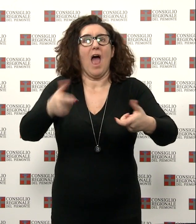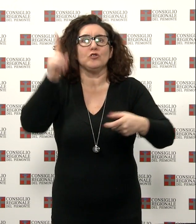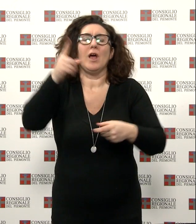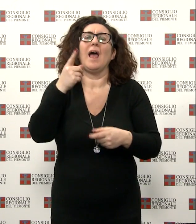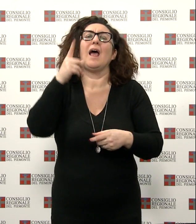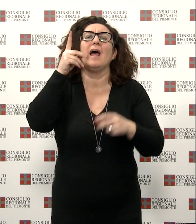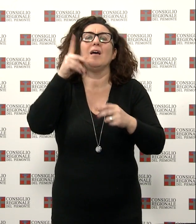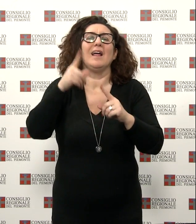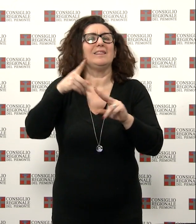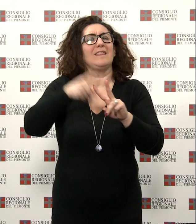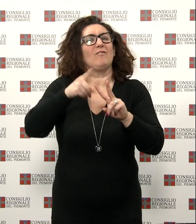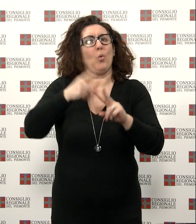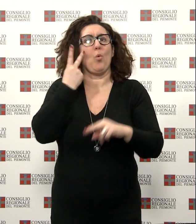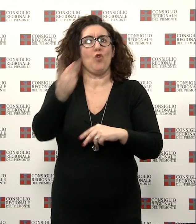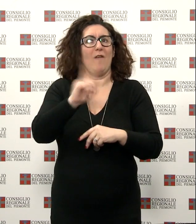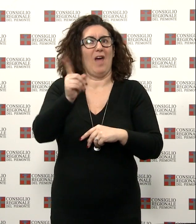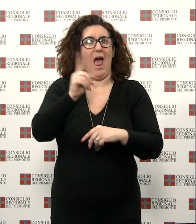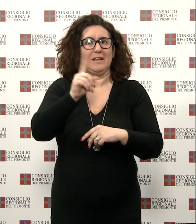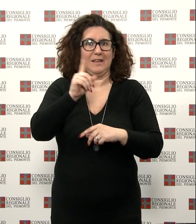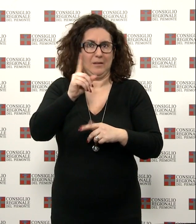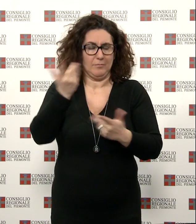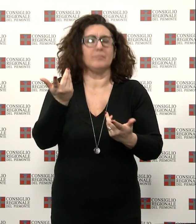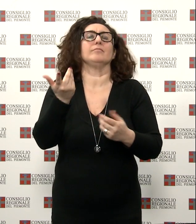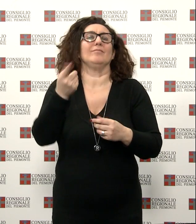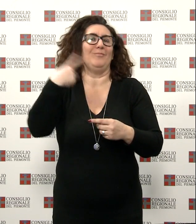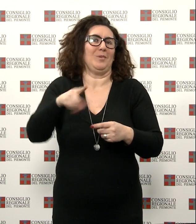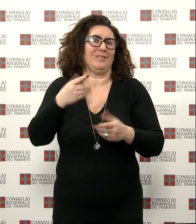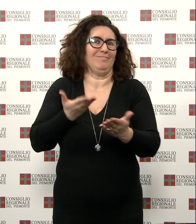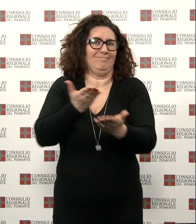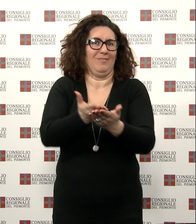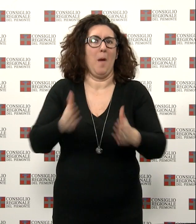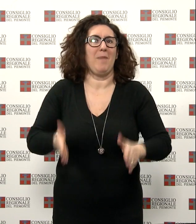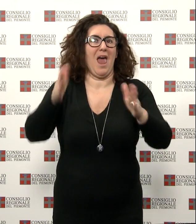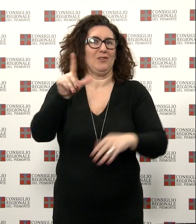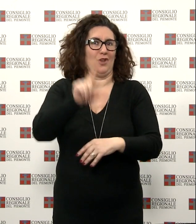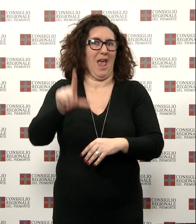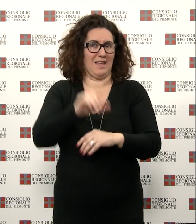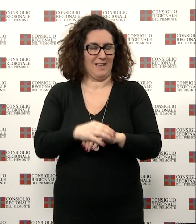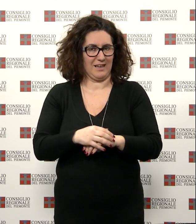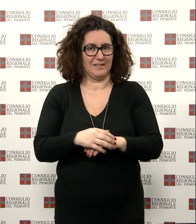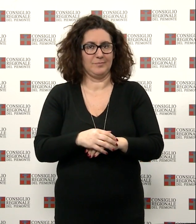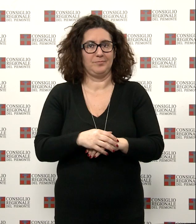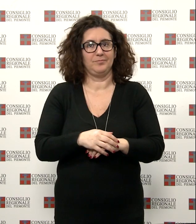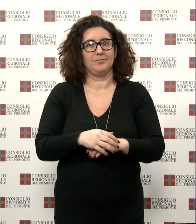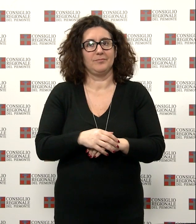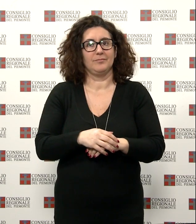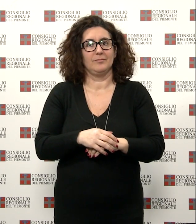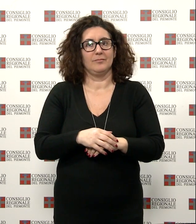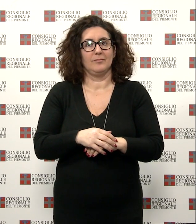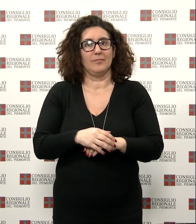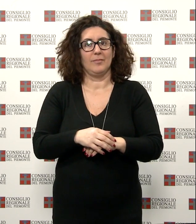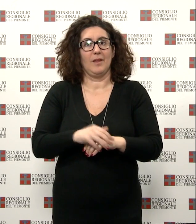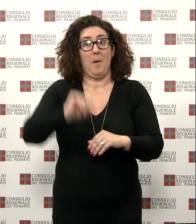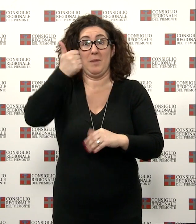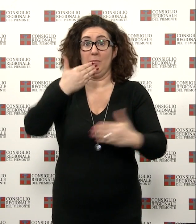fumo, organizzato a Palazzo Lascaris. Ha preso il via, con la prima conferenza di preparazione a Palazzo